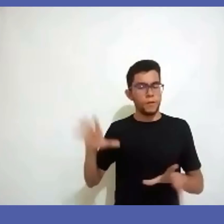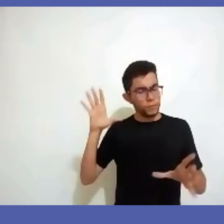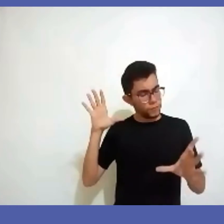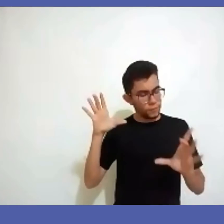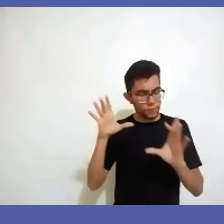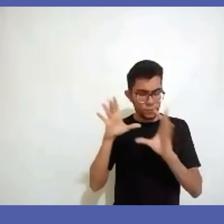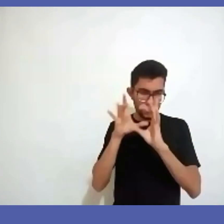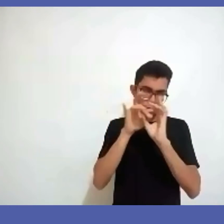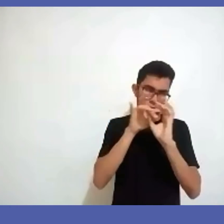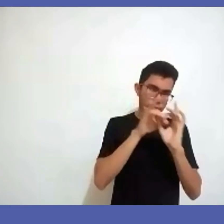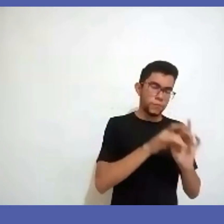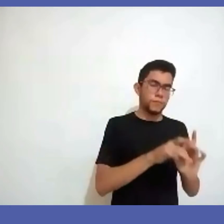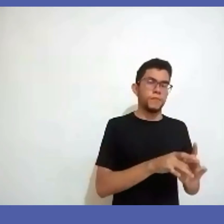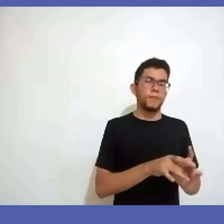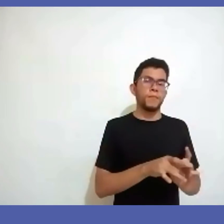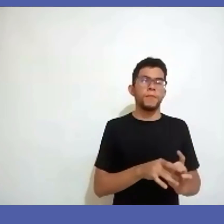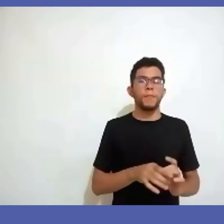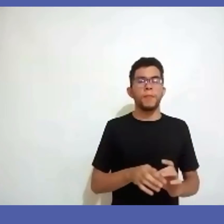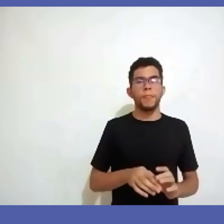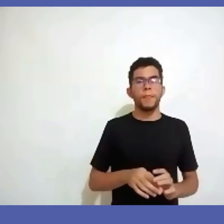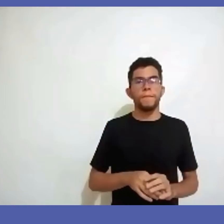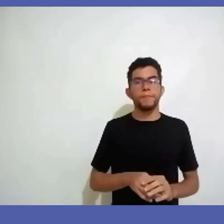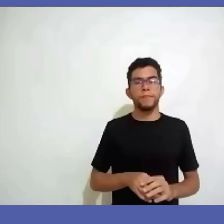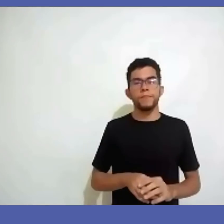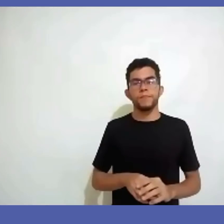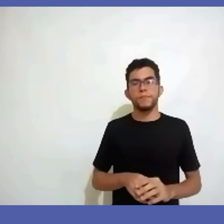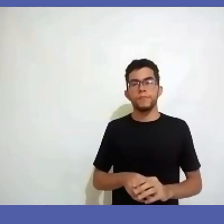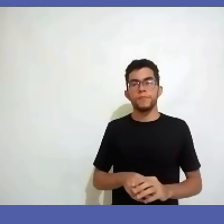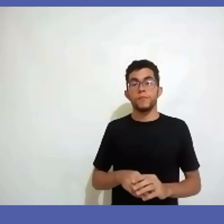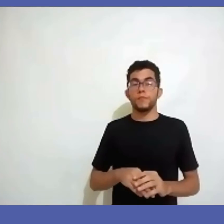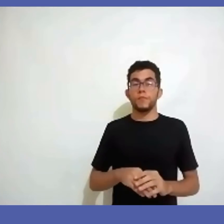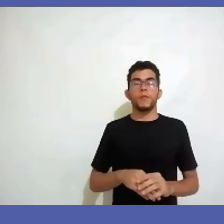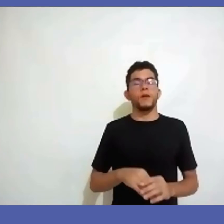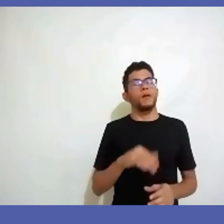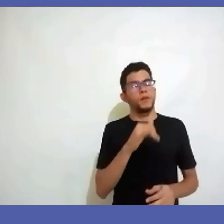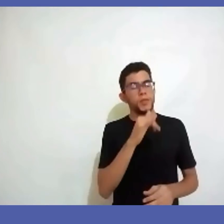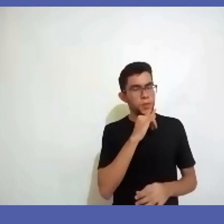O político e diplomata brasileiro Oswaldo Aranha